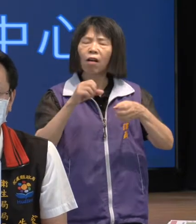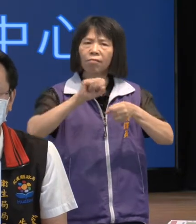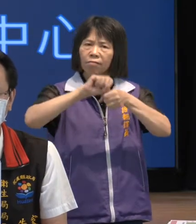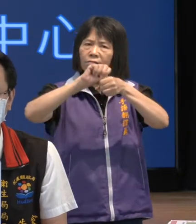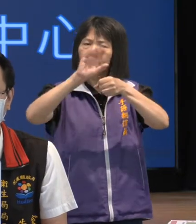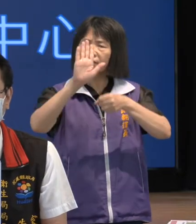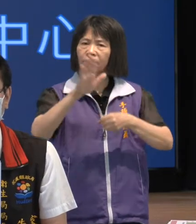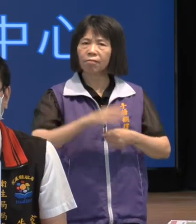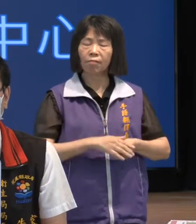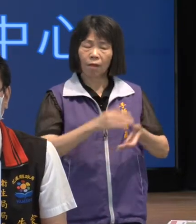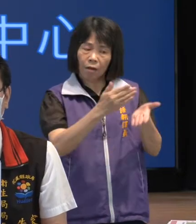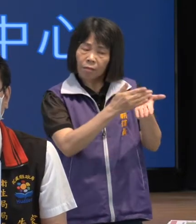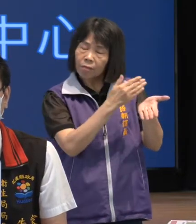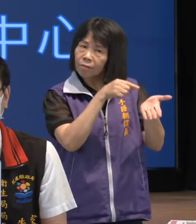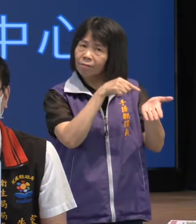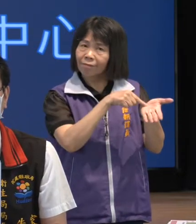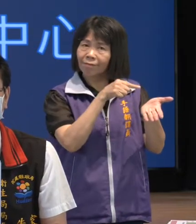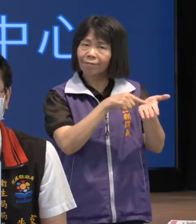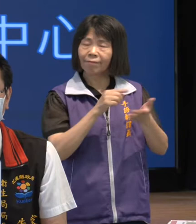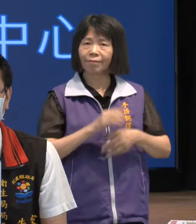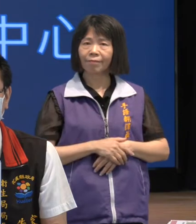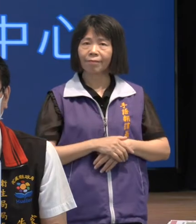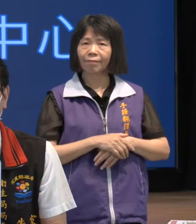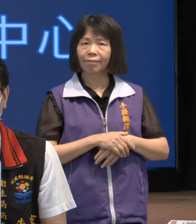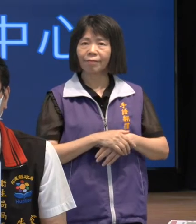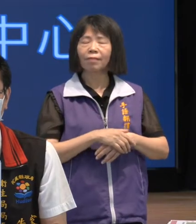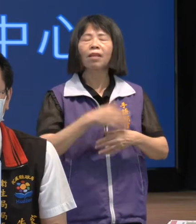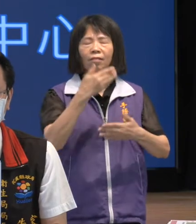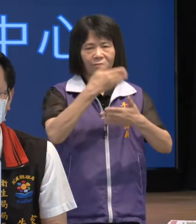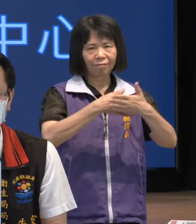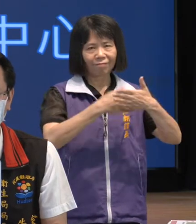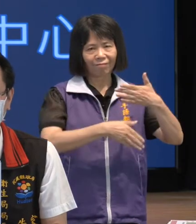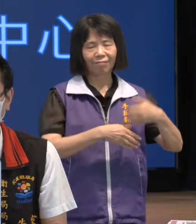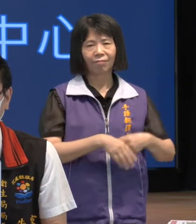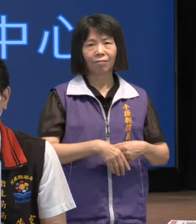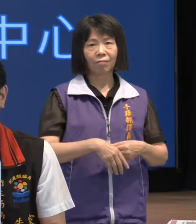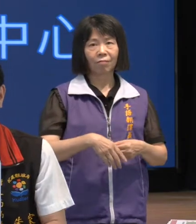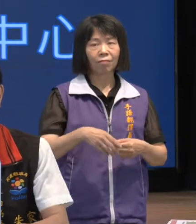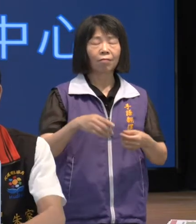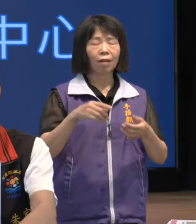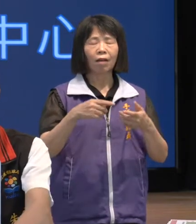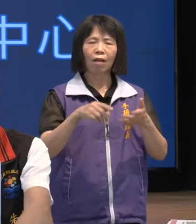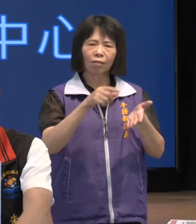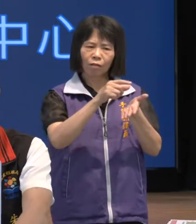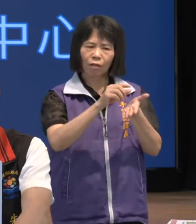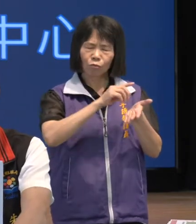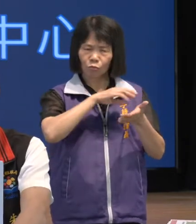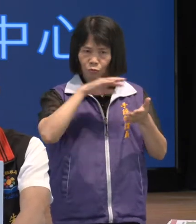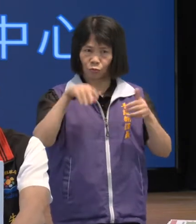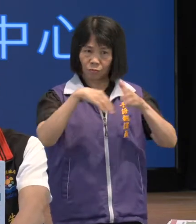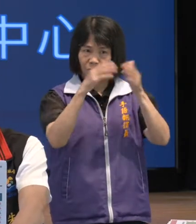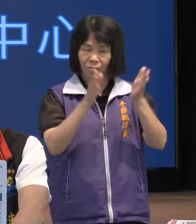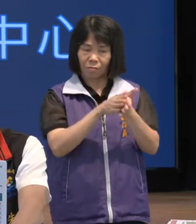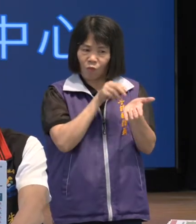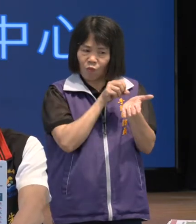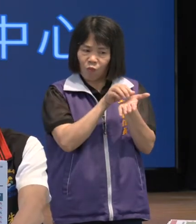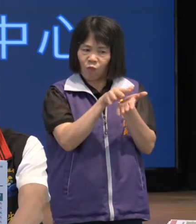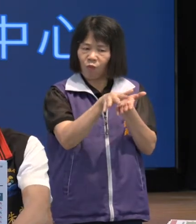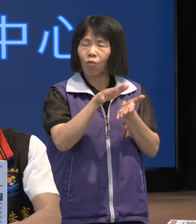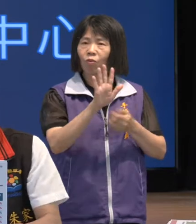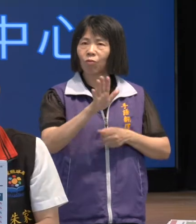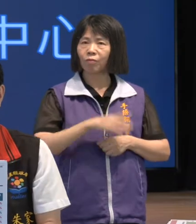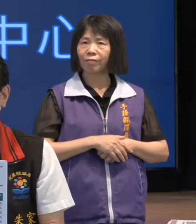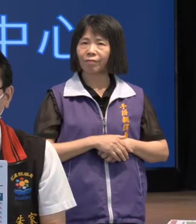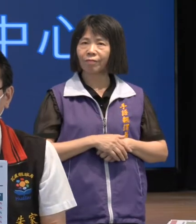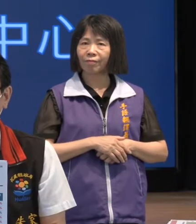象，也就是说北区的这个确诊人数减少，慢慢移往周南区哈。那我们可以看到哈，在这个地方